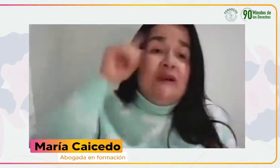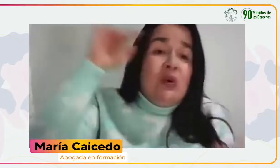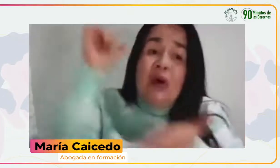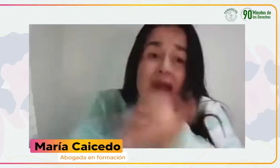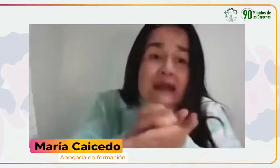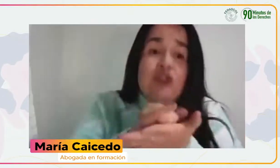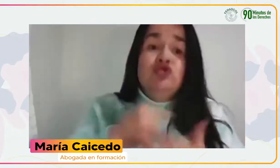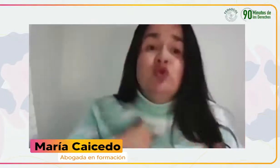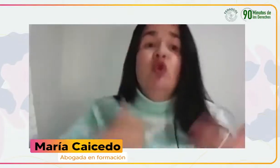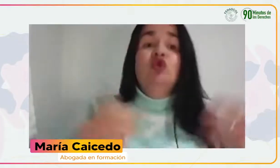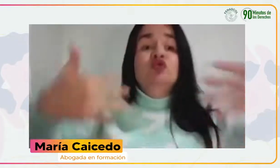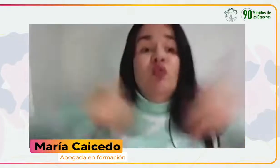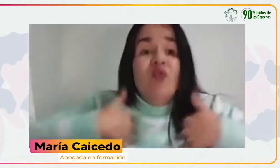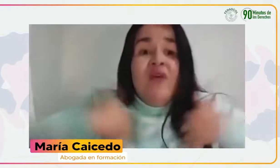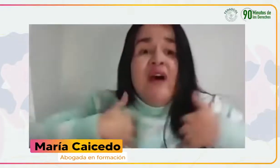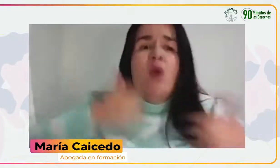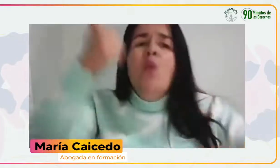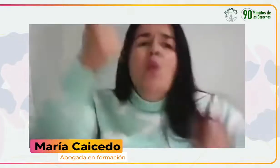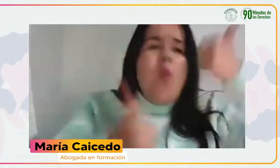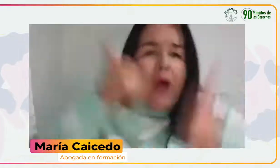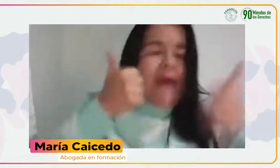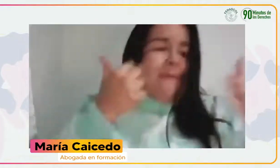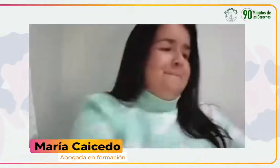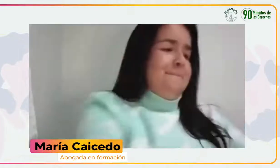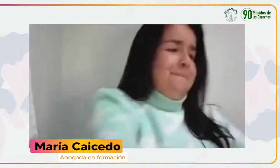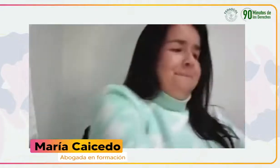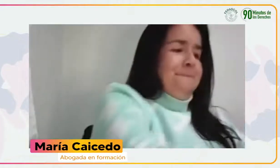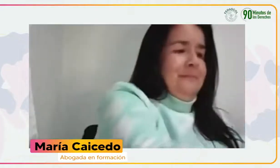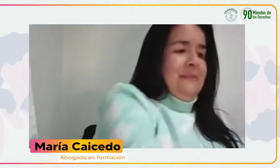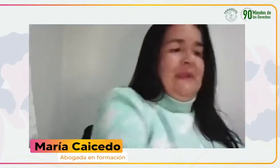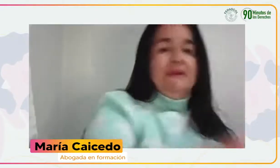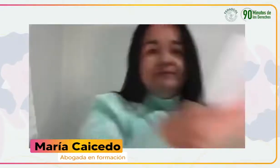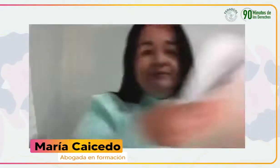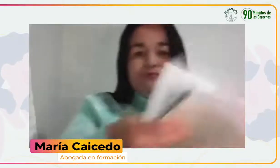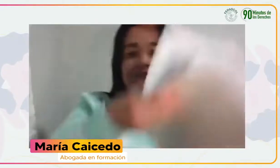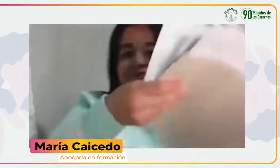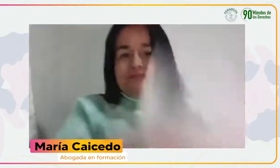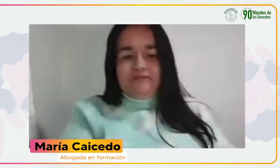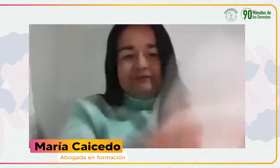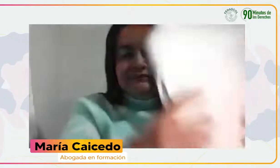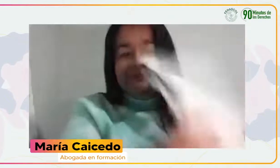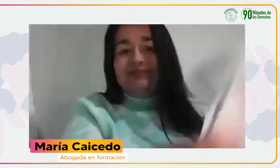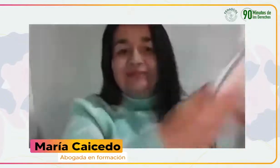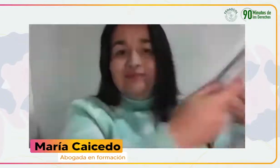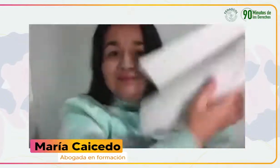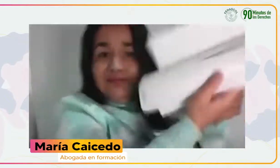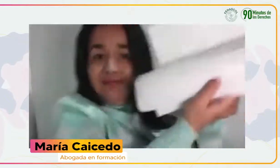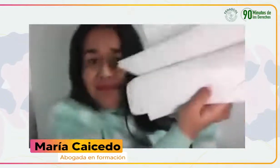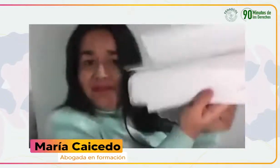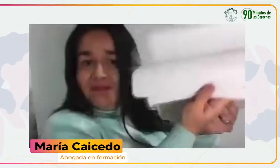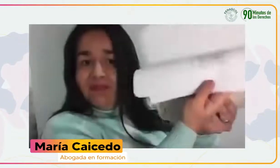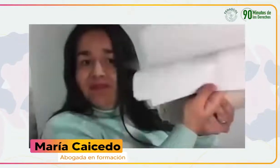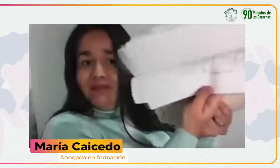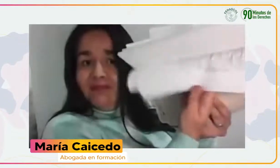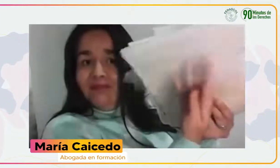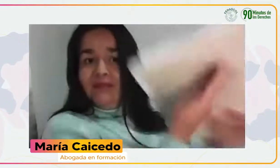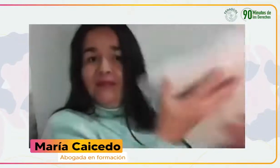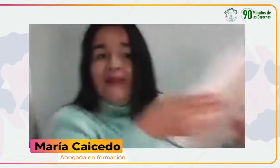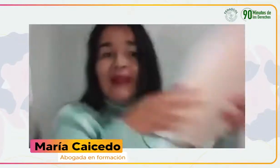muchas situaciones que generan estrés y sufrimiento. Por ejemplo, Por ejemplo, miren